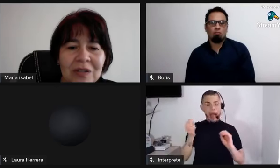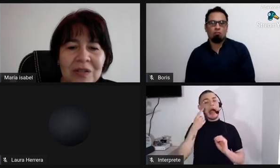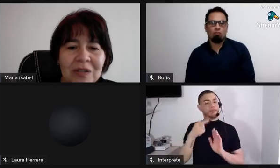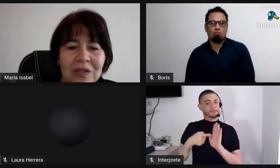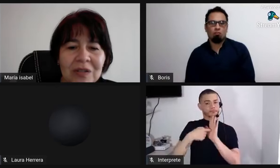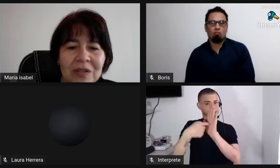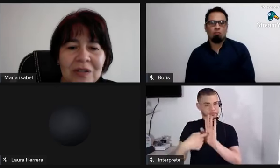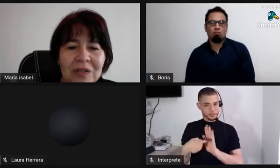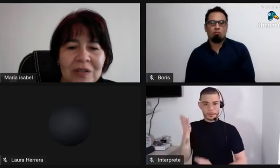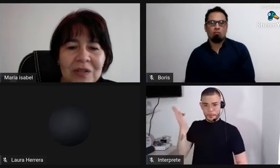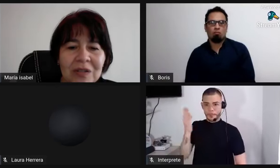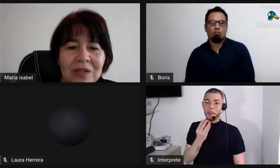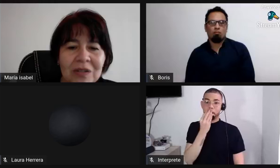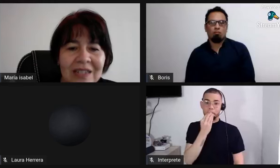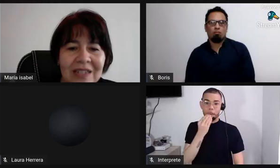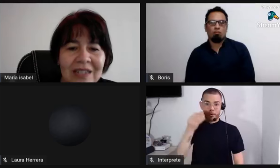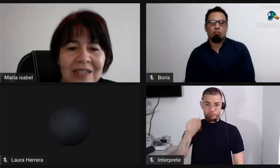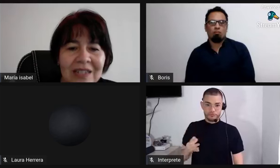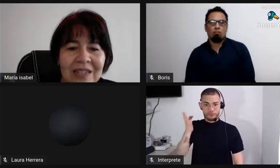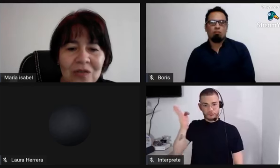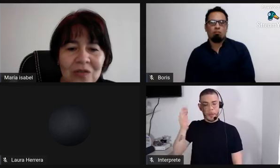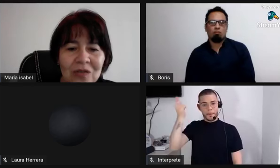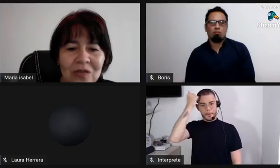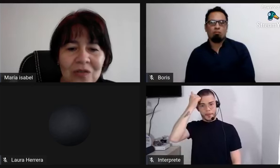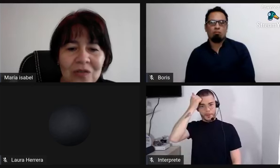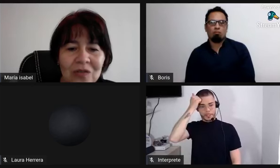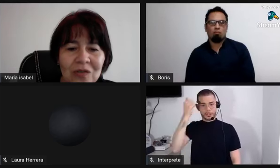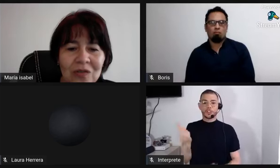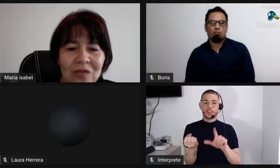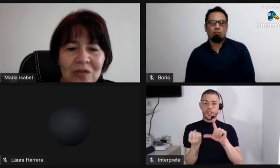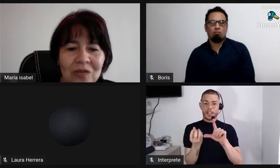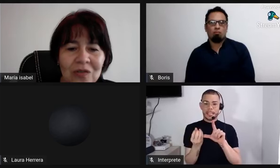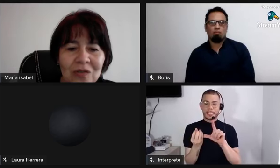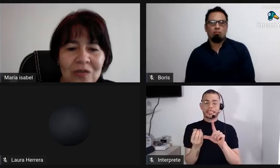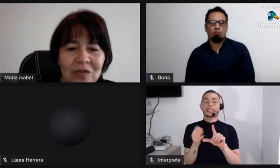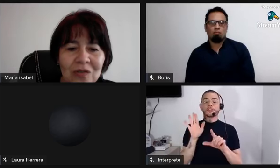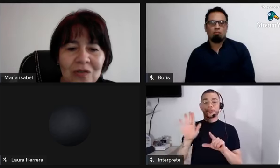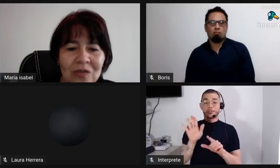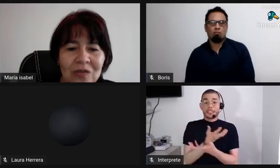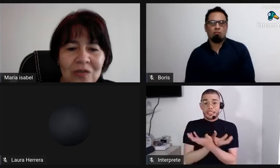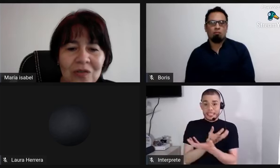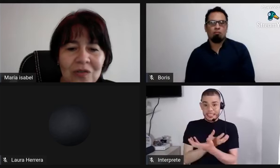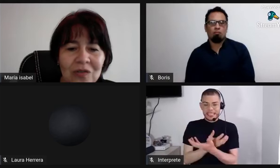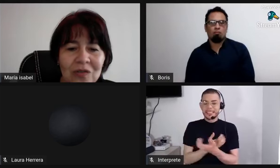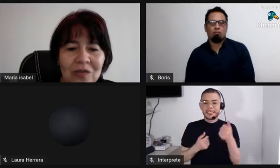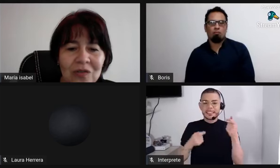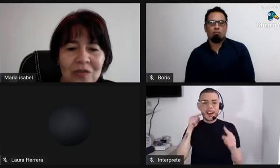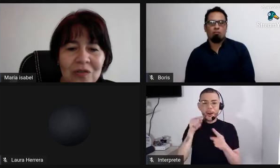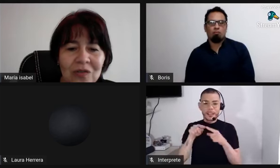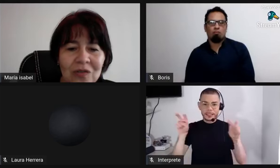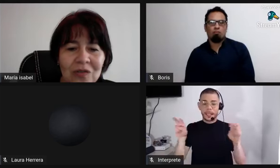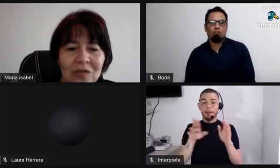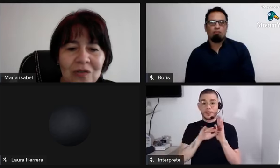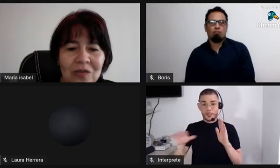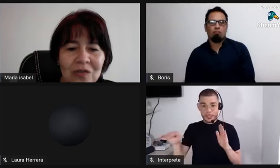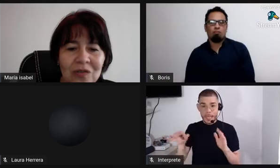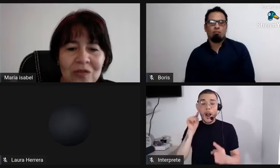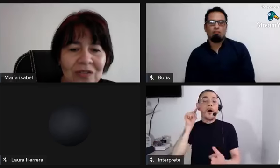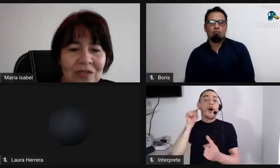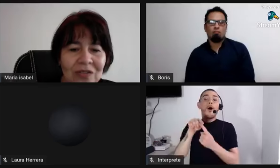en Ciencias Sociales y con él estamos haciendo los temas de las conversaciones acerca de la historia de Colombia. Por